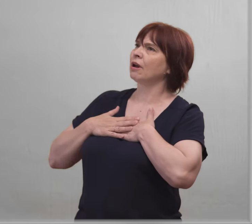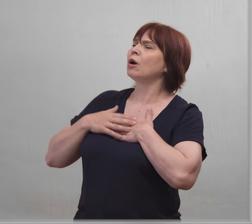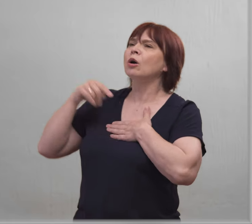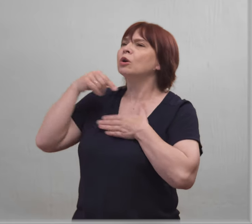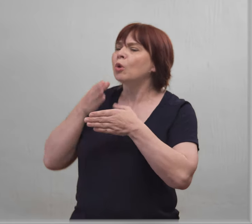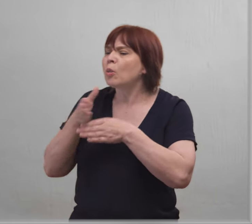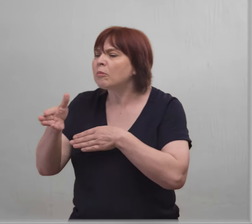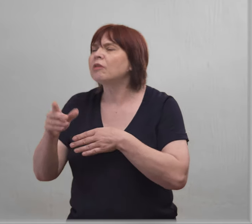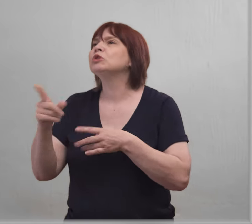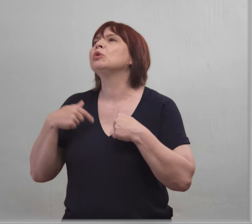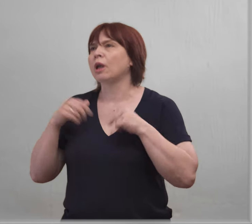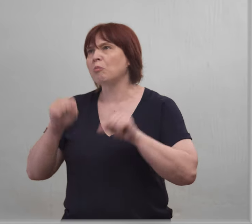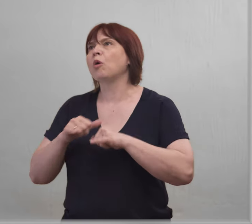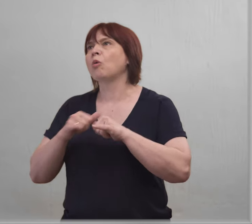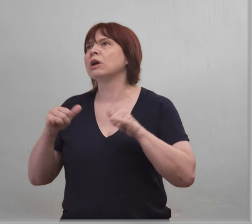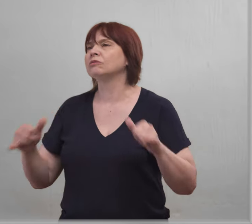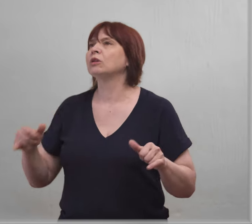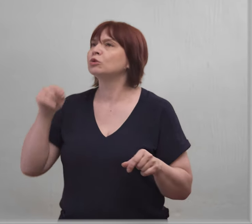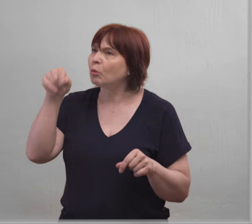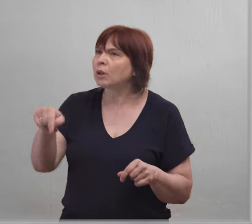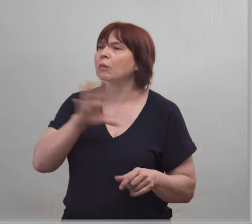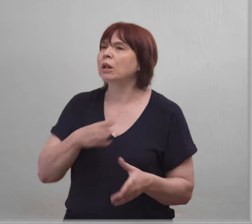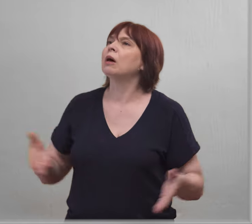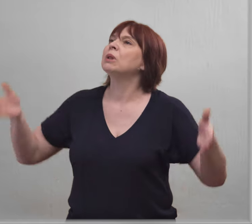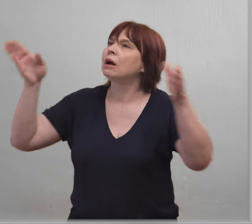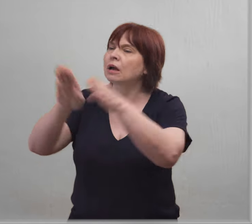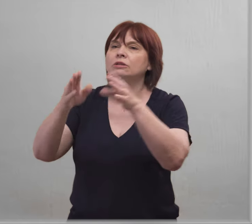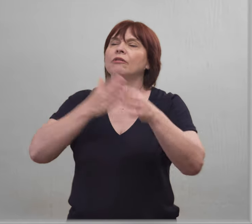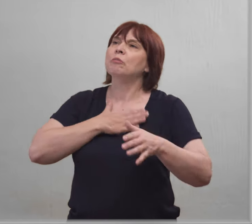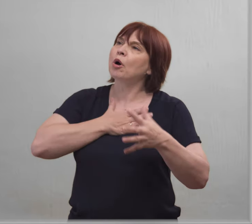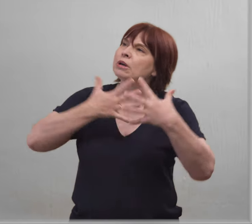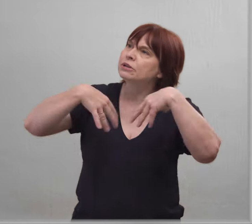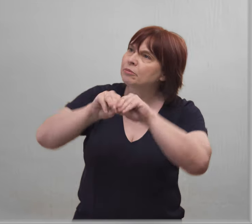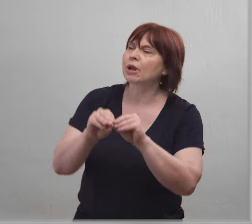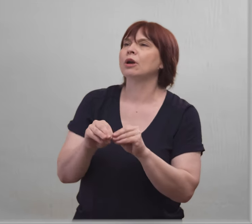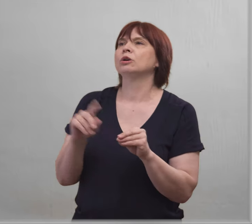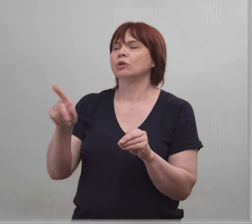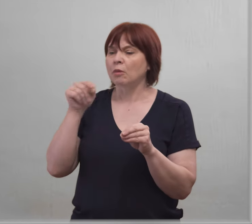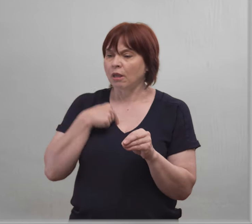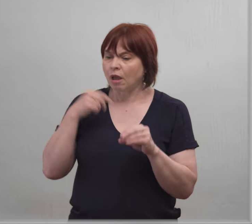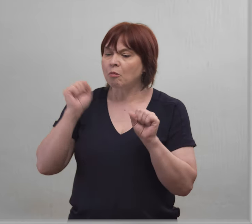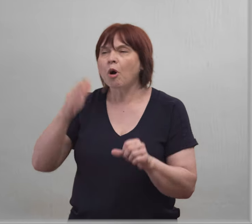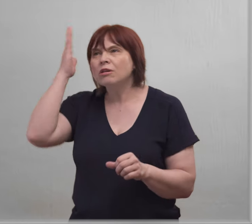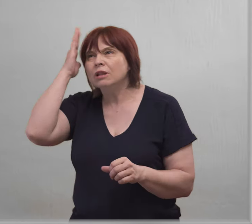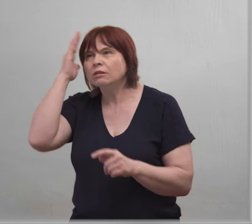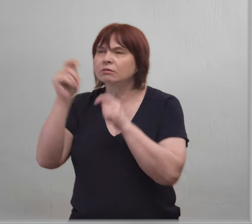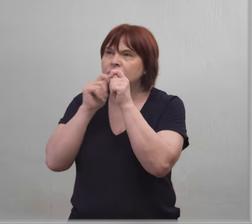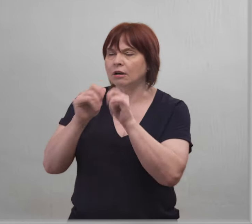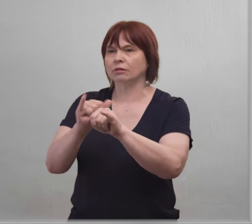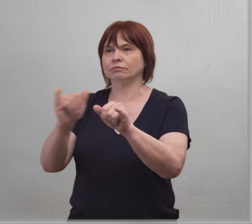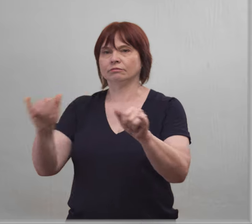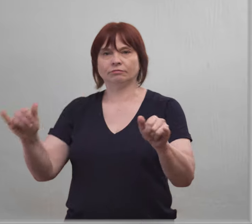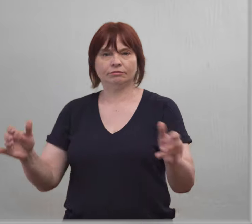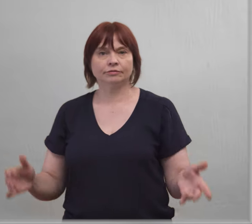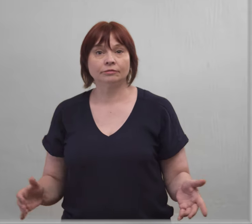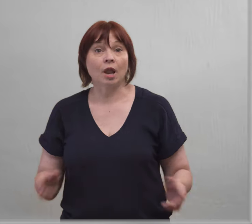мог развиваться, чтобы это было благословение для моей семьи, чтобы я мог там раскрыть свои таланты. Вы знаете, работа не для